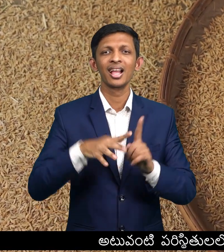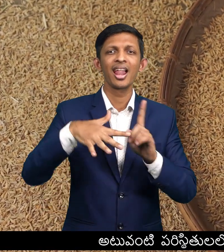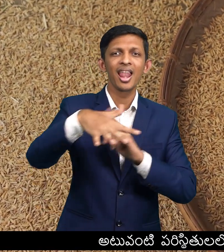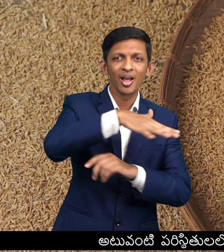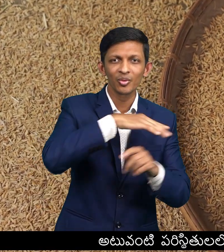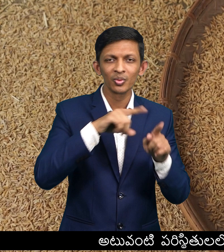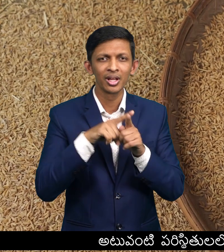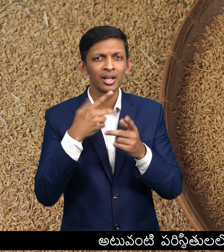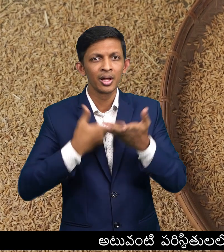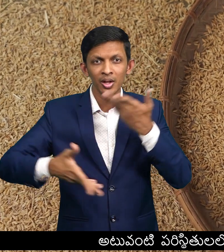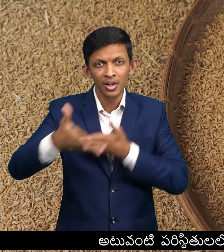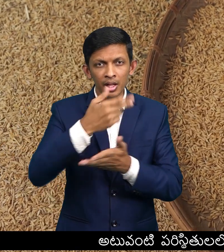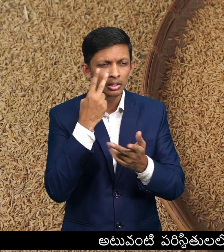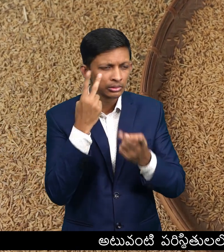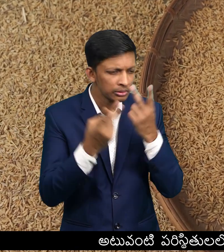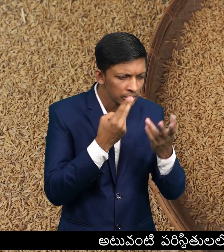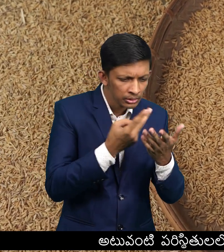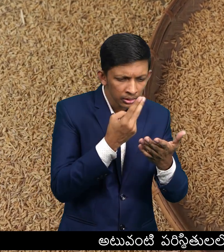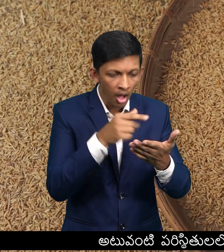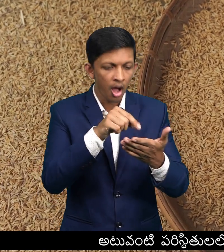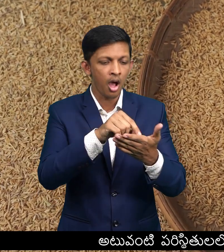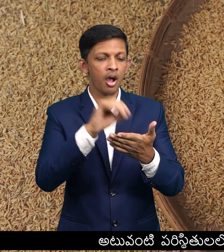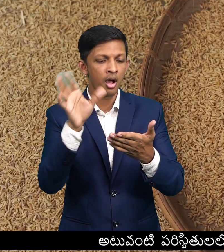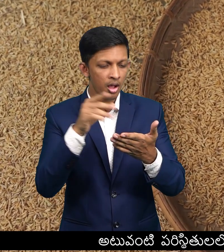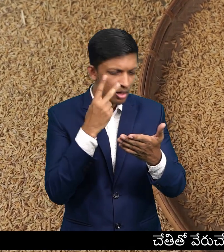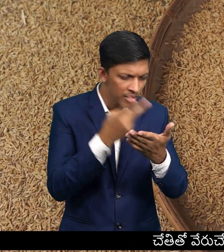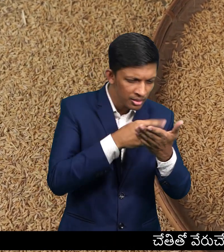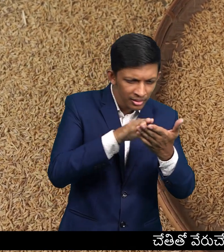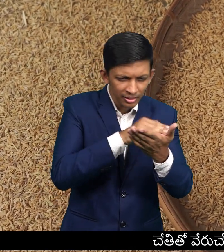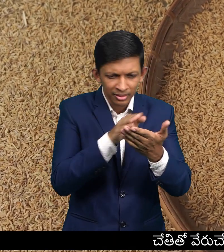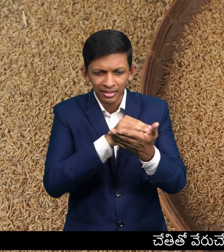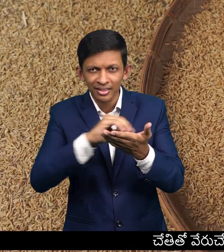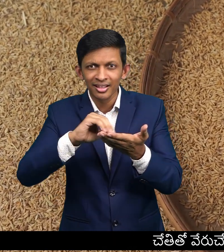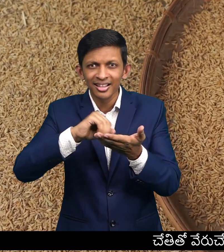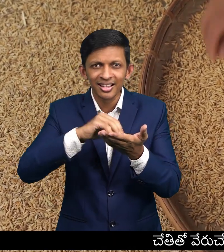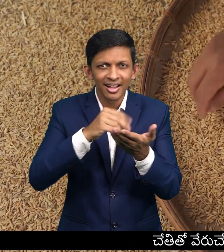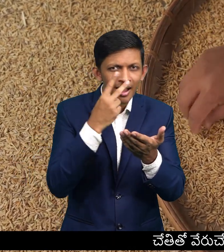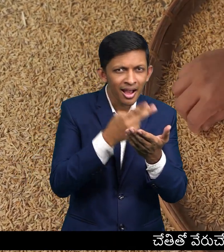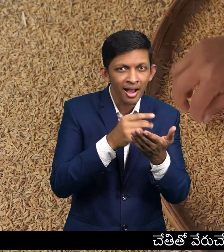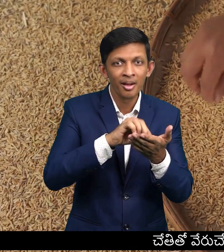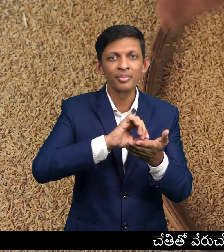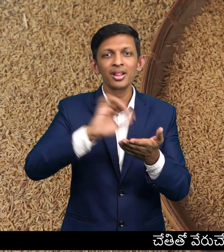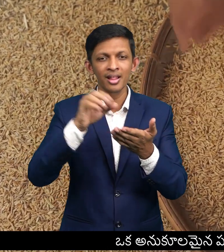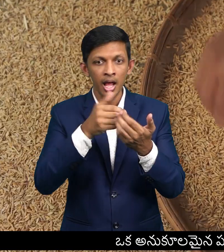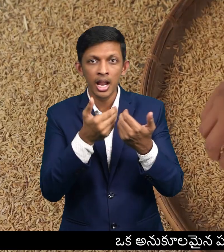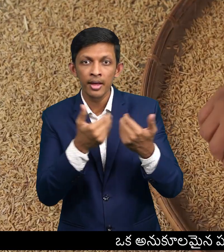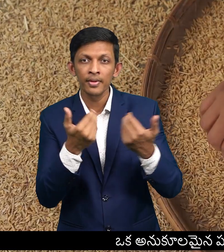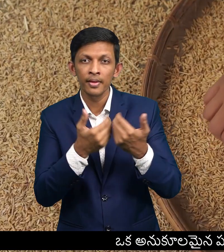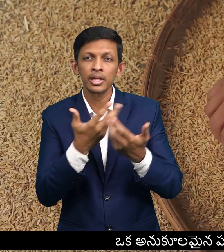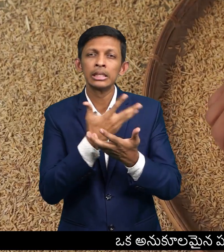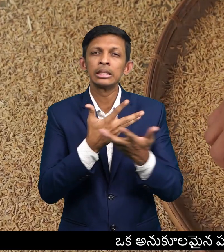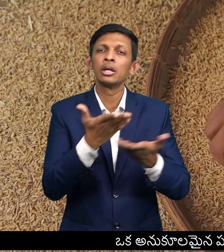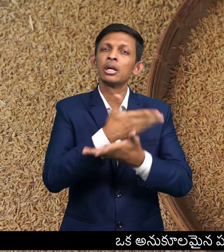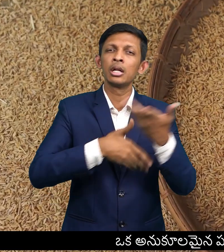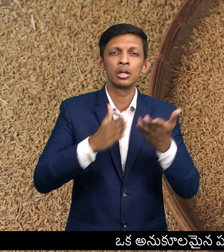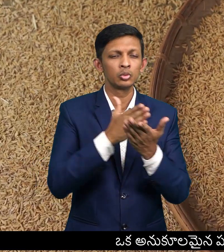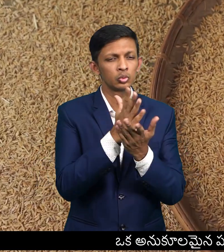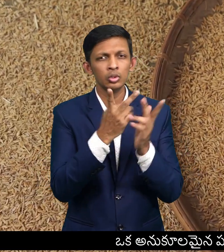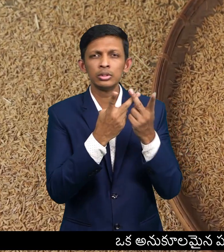అటువంటి పరిస్థితుల్లో పదార్థాలను వేరు చేయటానికి చేతితో వేరు చేయటం అనే ప్రక్రియ ఒక అనుకూలమైన పద్ధతి అని